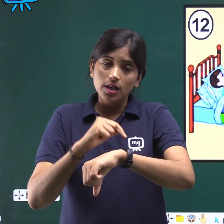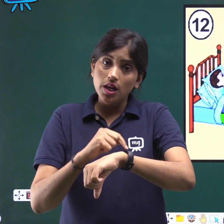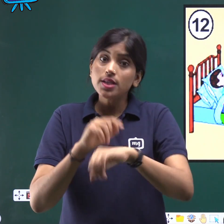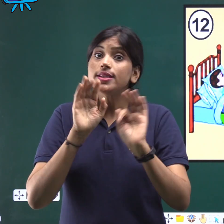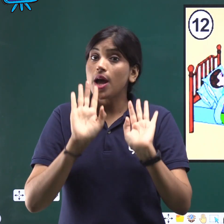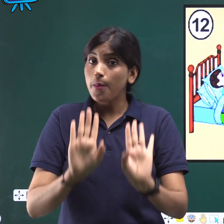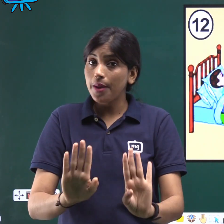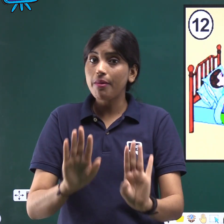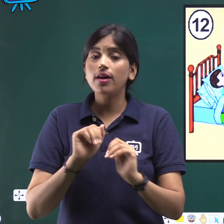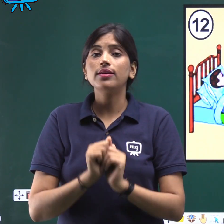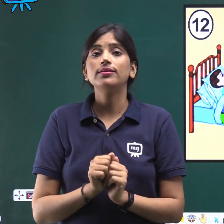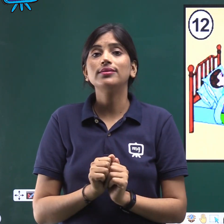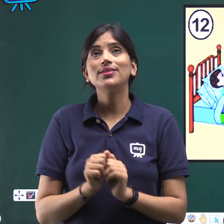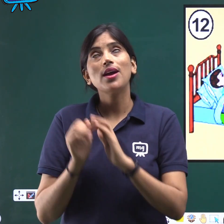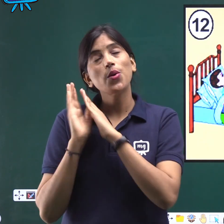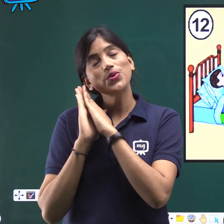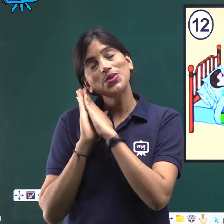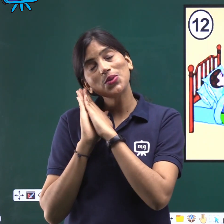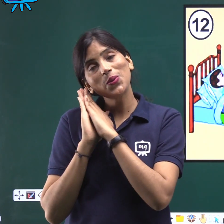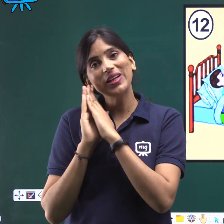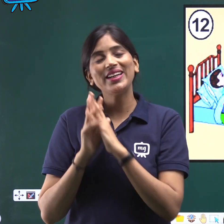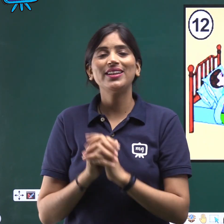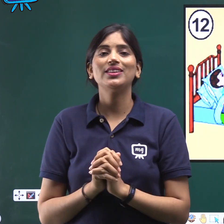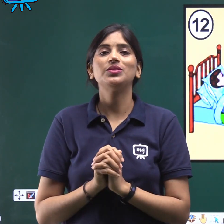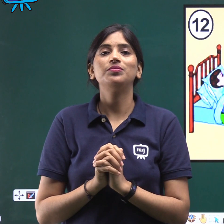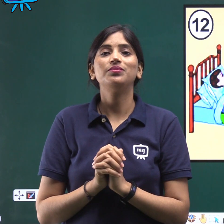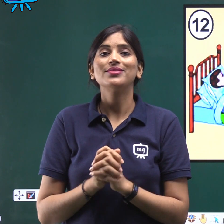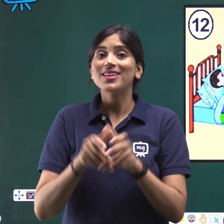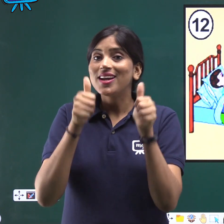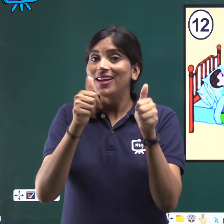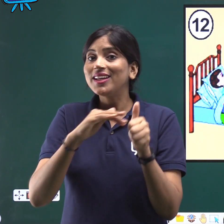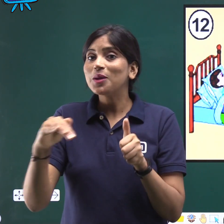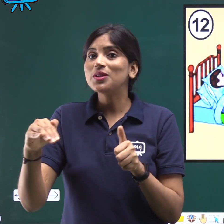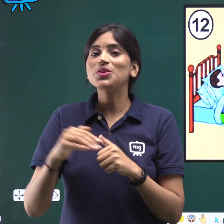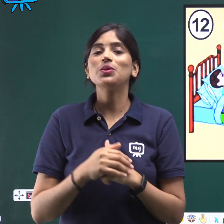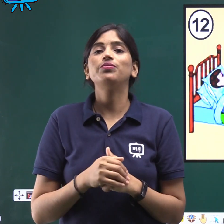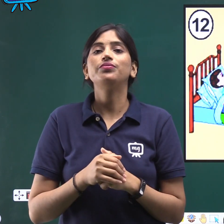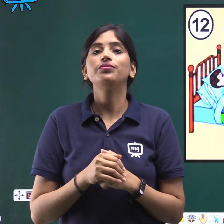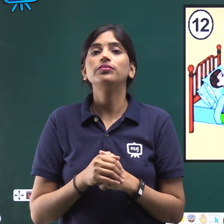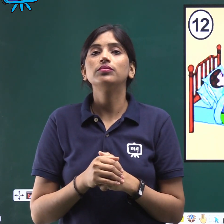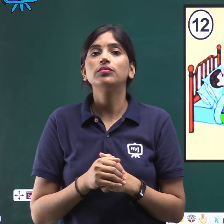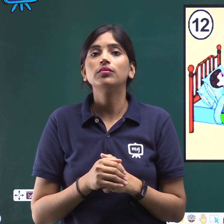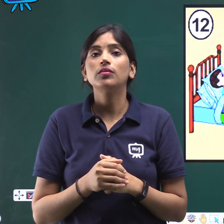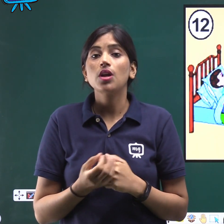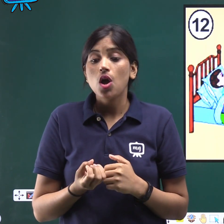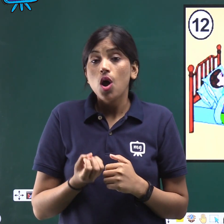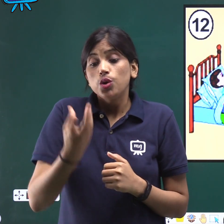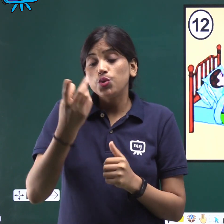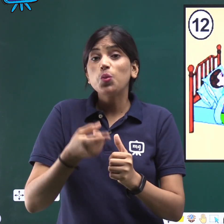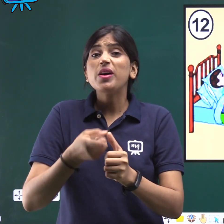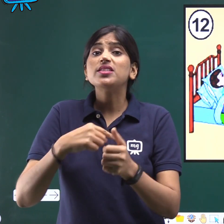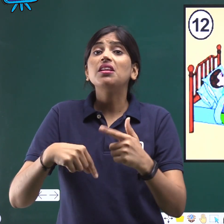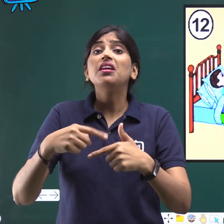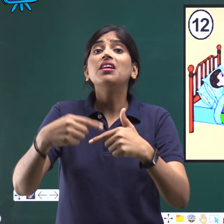समय पर सोएं। ठीक है बच्चों, सुबह से लेके